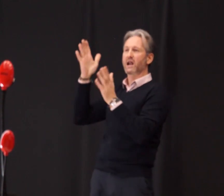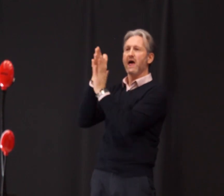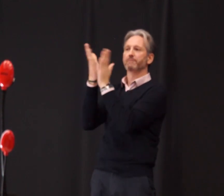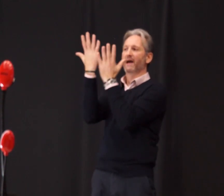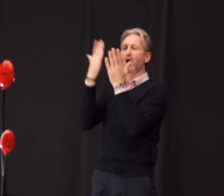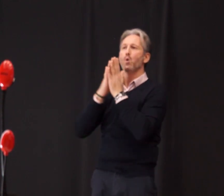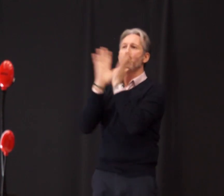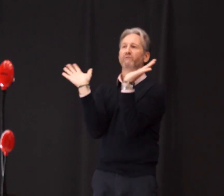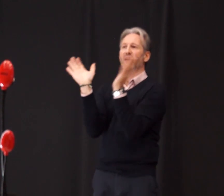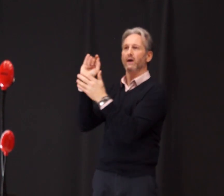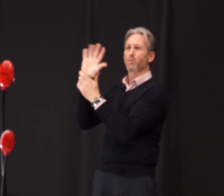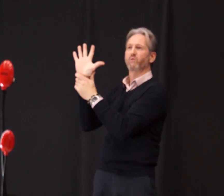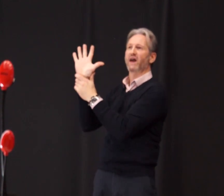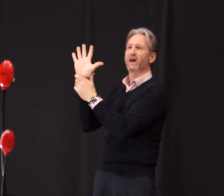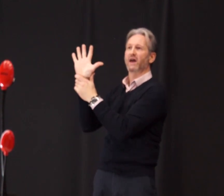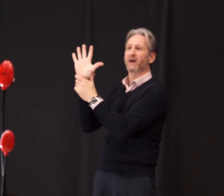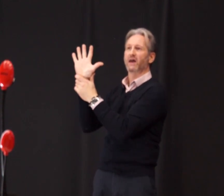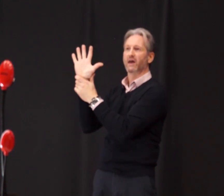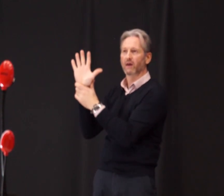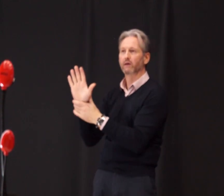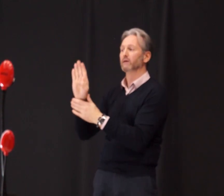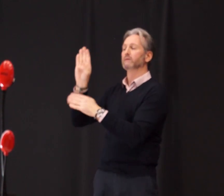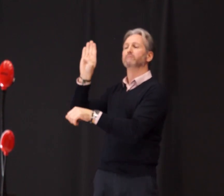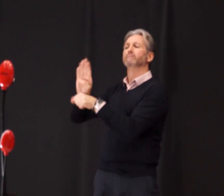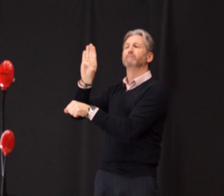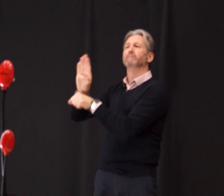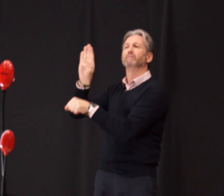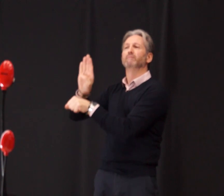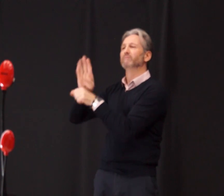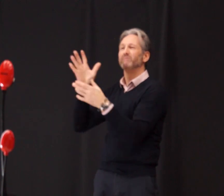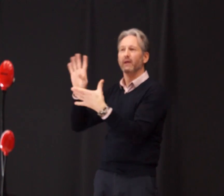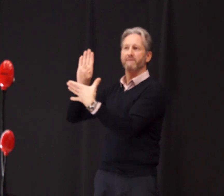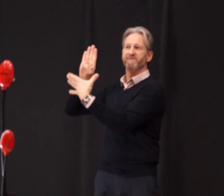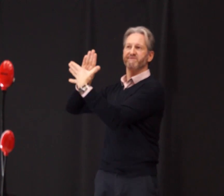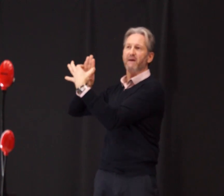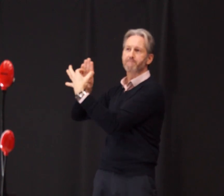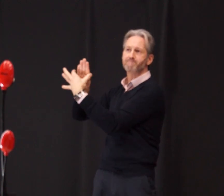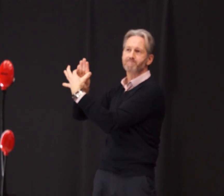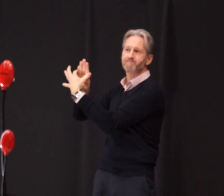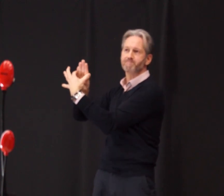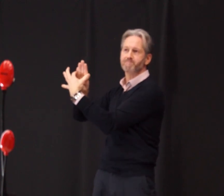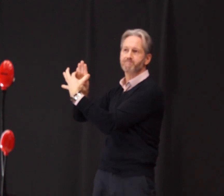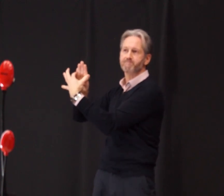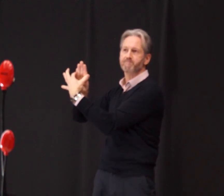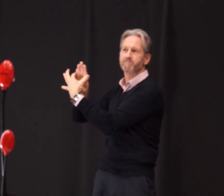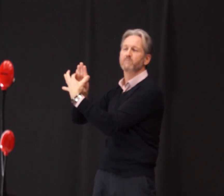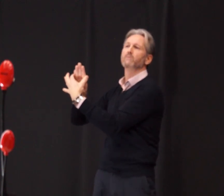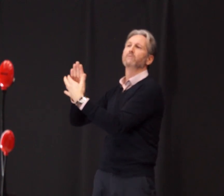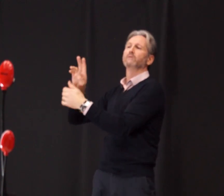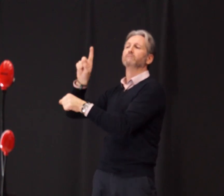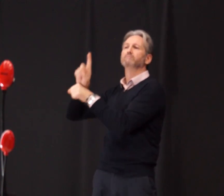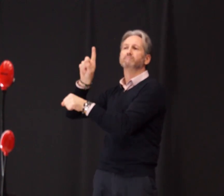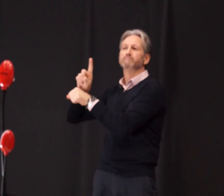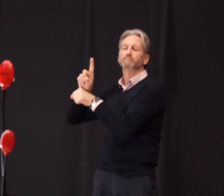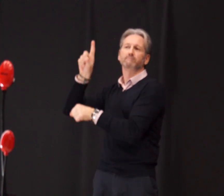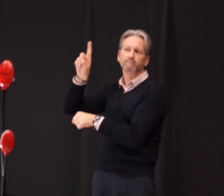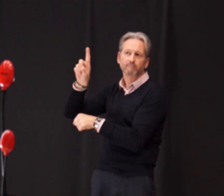cette forme-là, donc 4, avec un double appui, doigt fermé, doigt